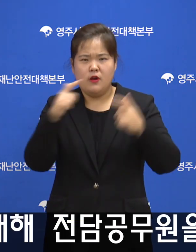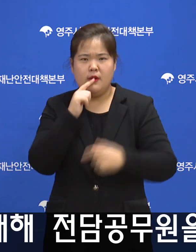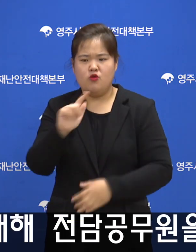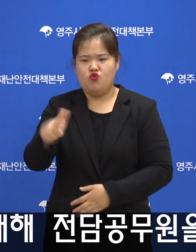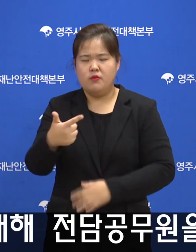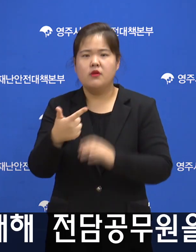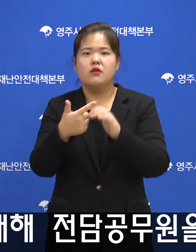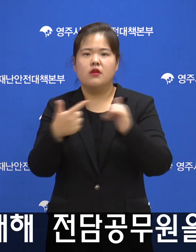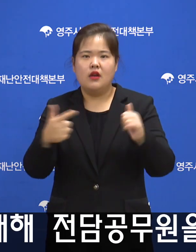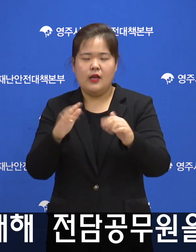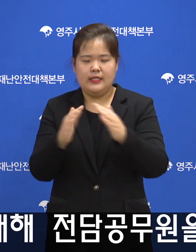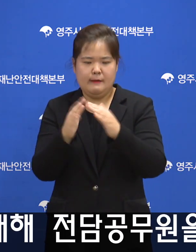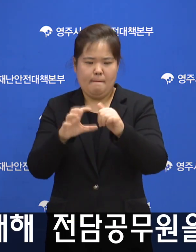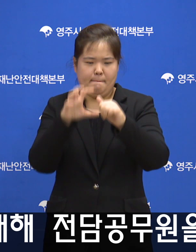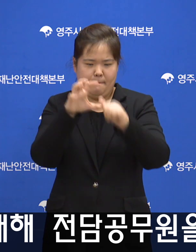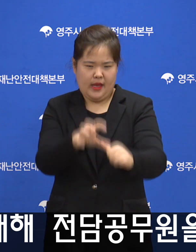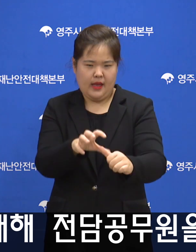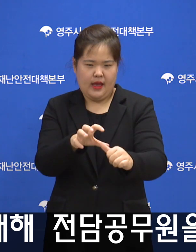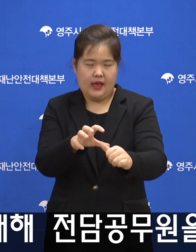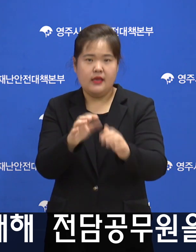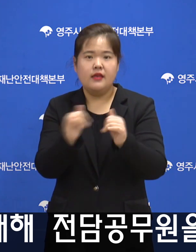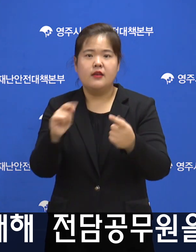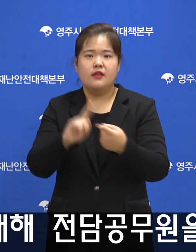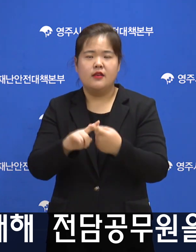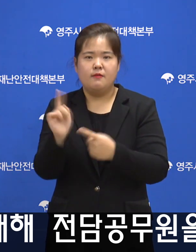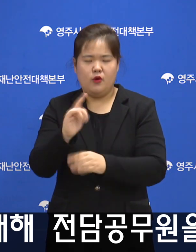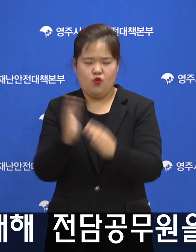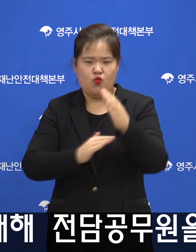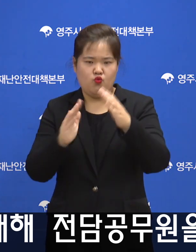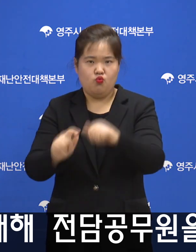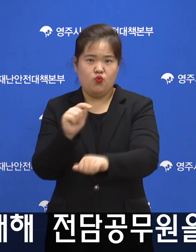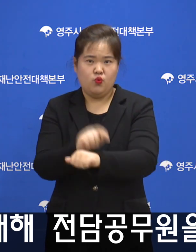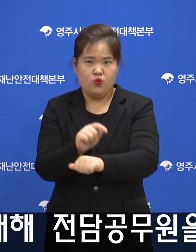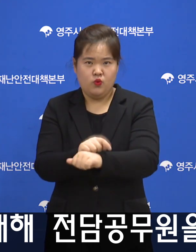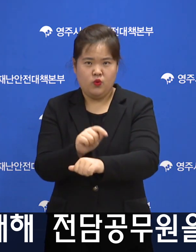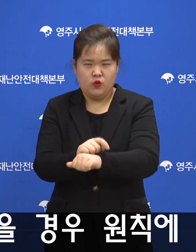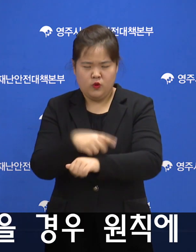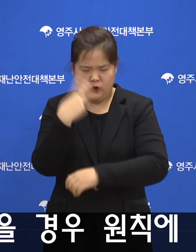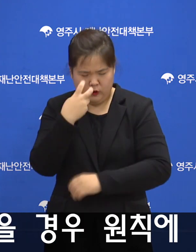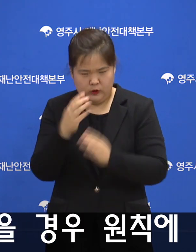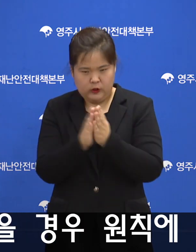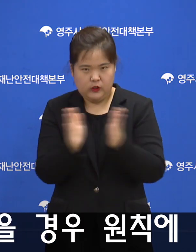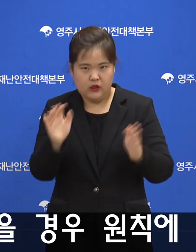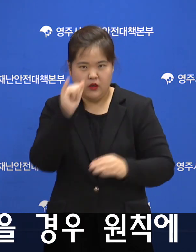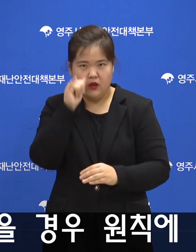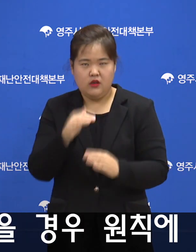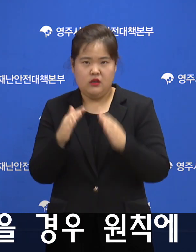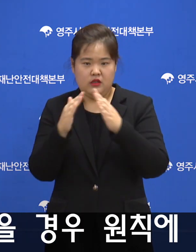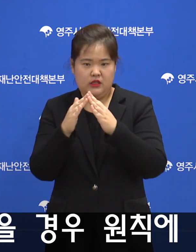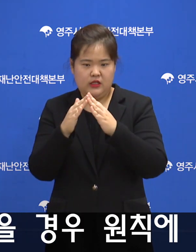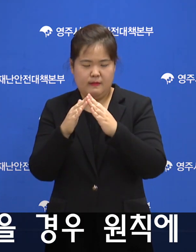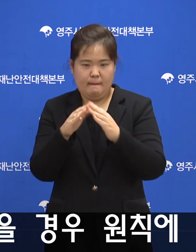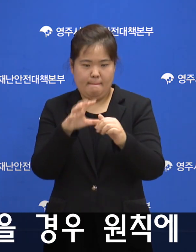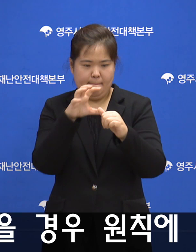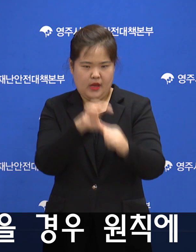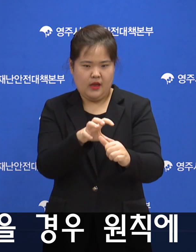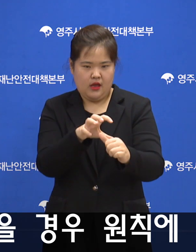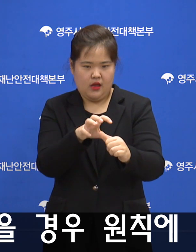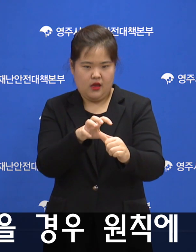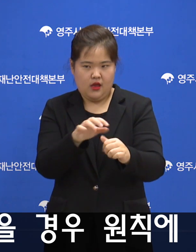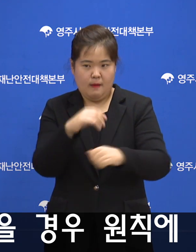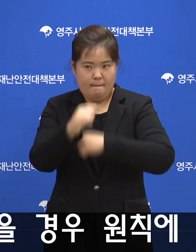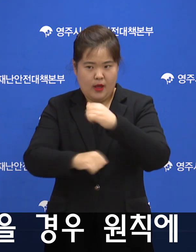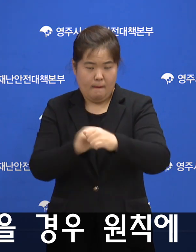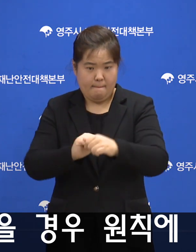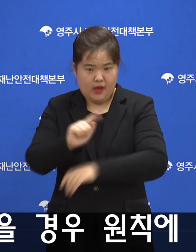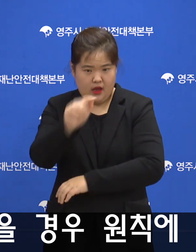명에 대해 전담 공무원을 통해 관리체계를 강화하고 격리 장소에서 무단이탈했을 경우 원칙에